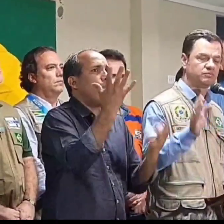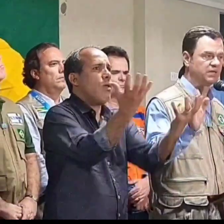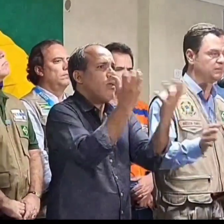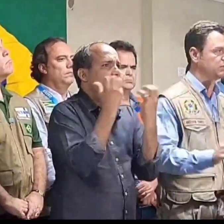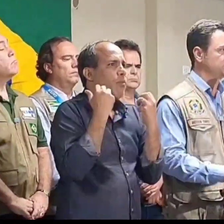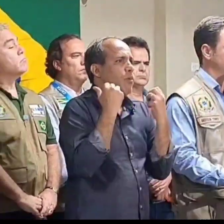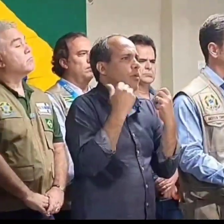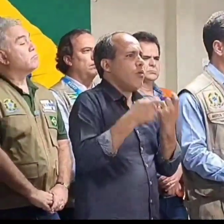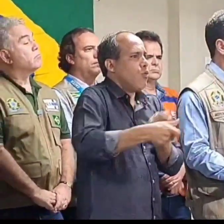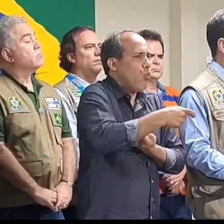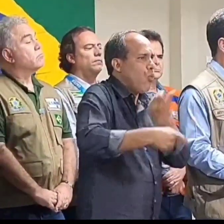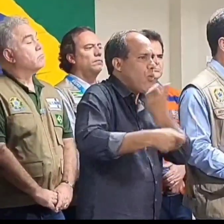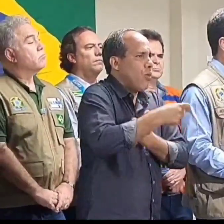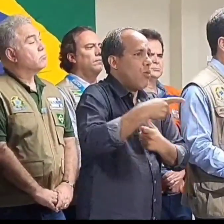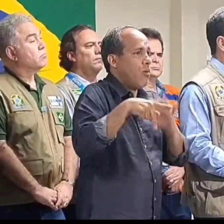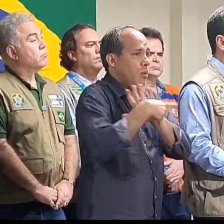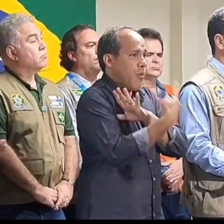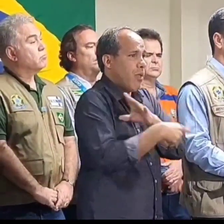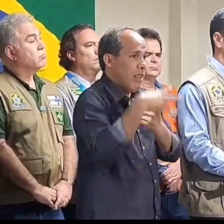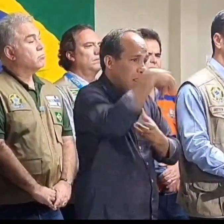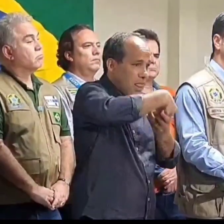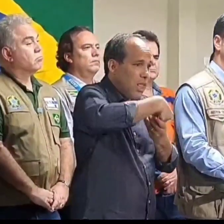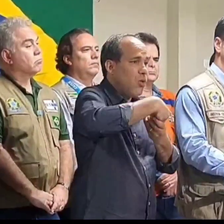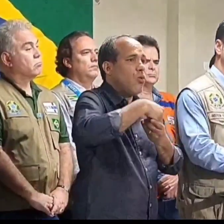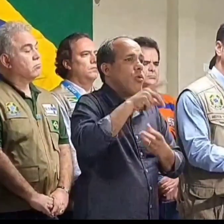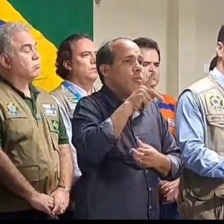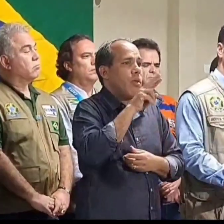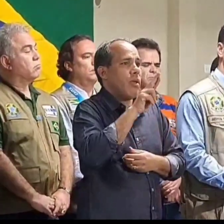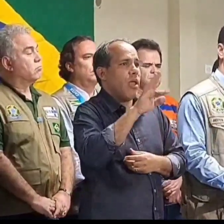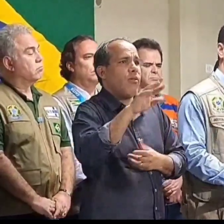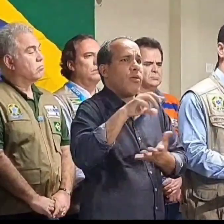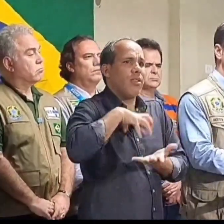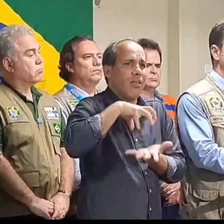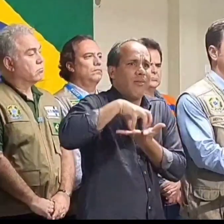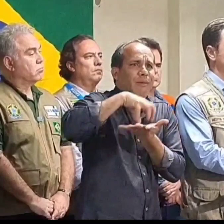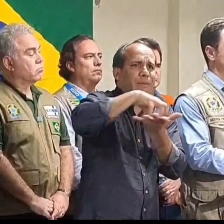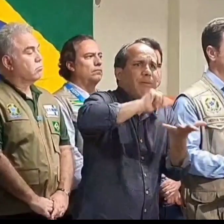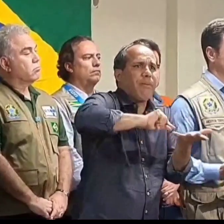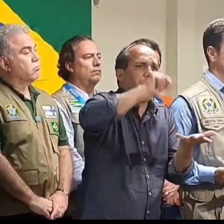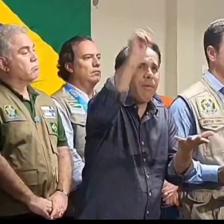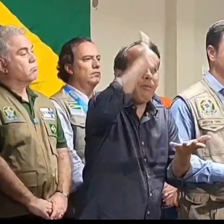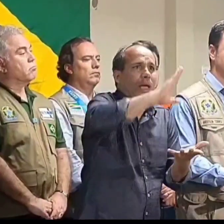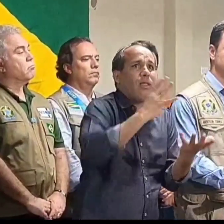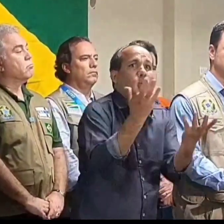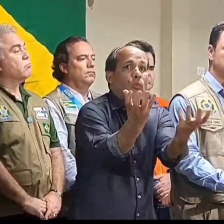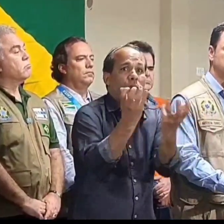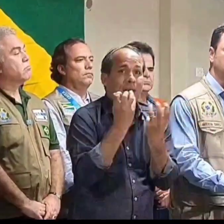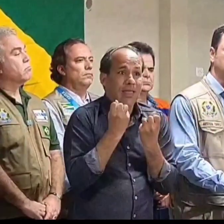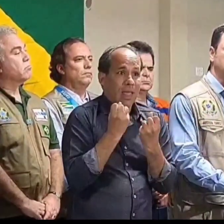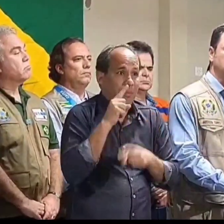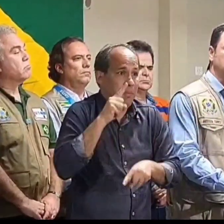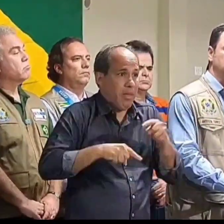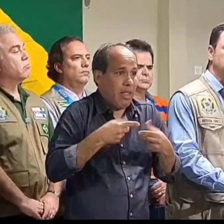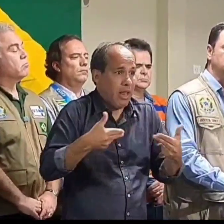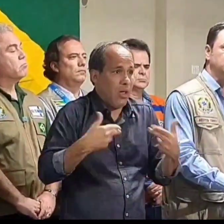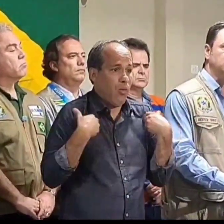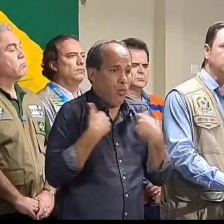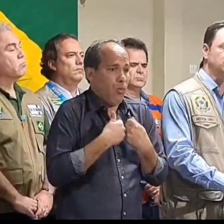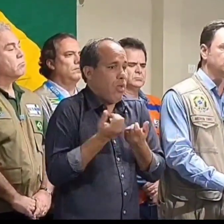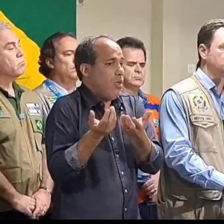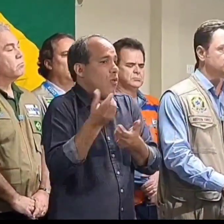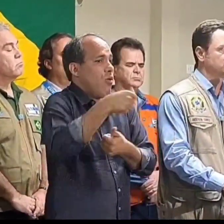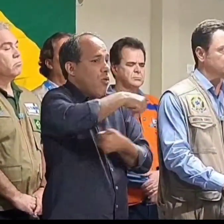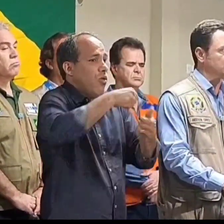de donativos pela Polícia Rodoviária Federal, que podem ser entregues em todos os postos do Brasil. Nós vamos viabilizar chegar isso aqui